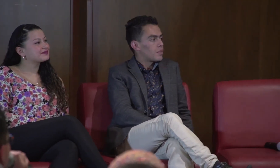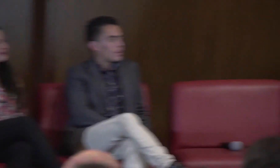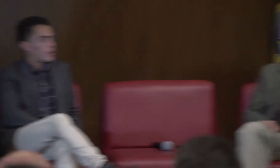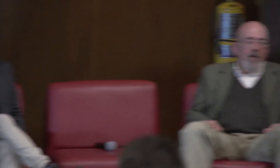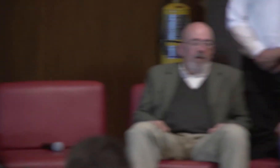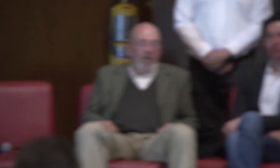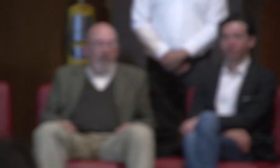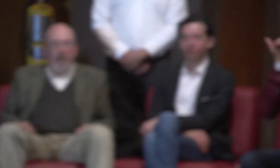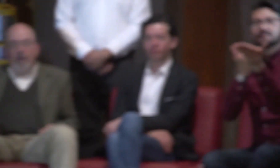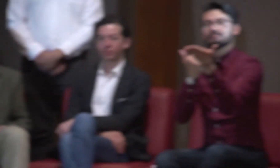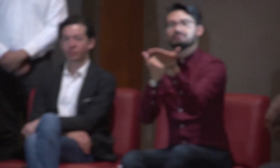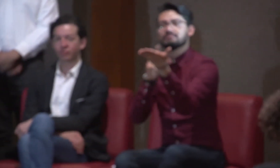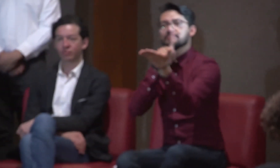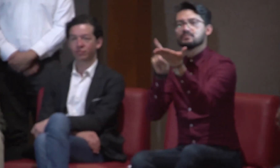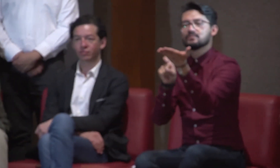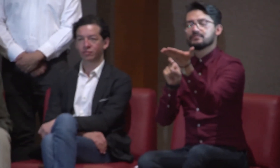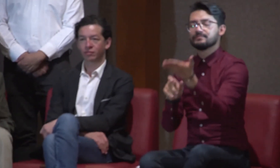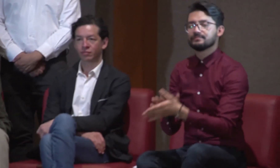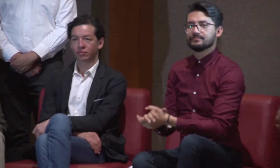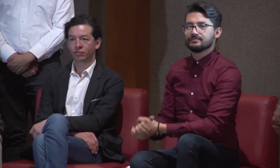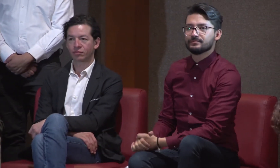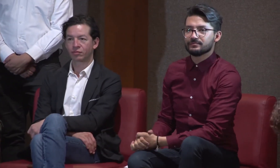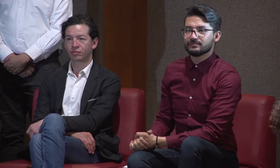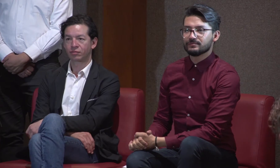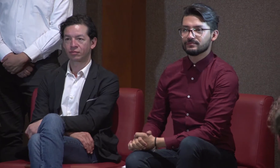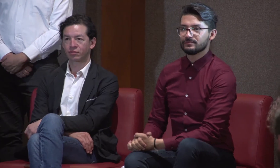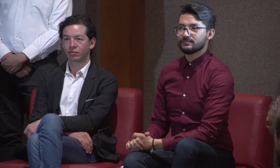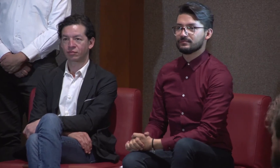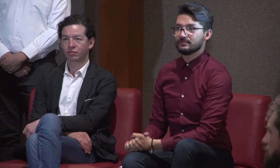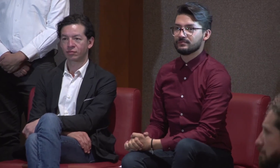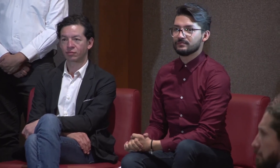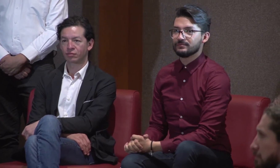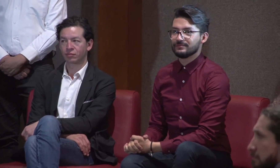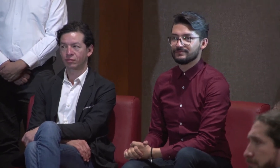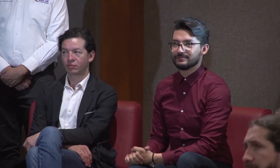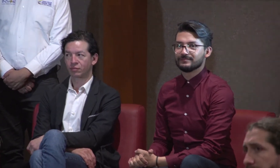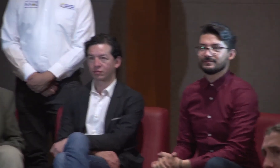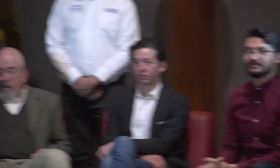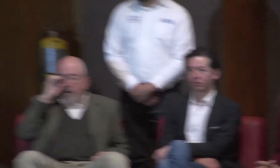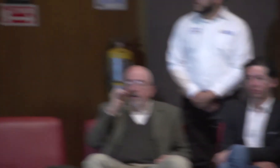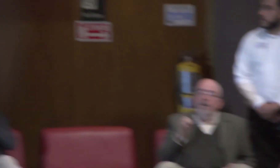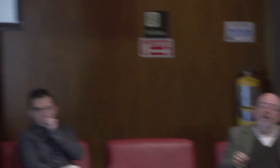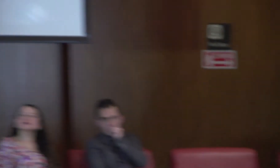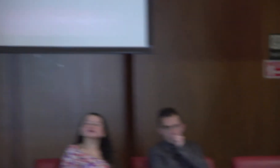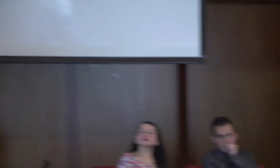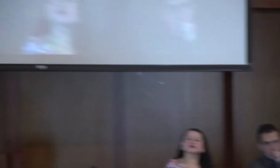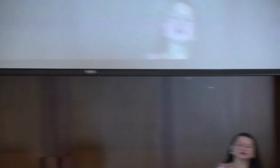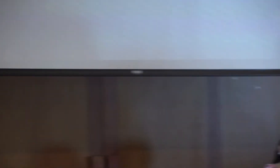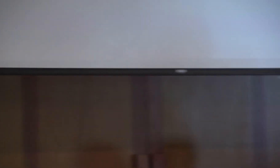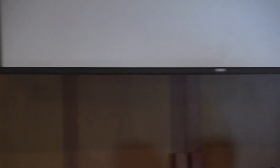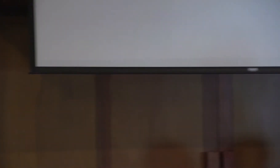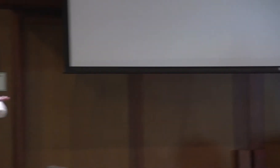Muy bien, muchas gracias, Diego. Entonces, ahora sí le cedemos la palabra a usted que quería hacer una pregunta. Buenas tardes para todos